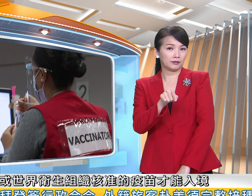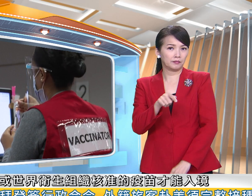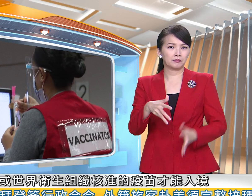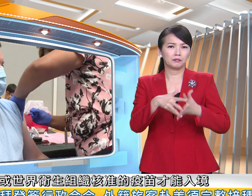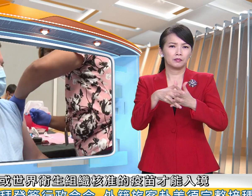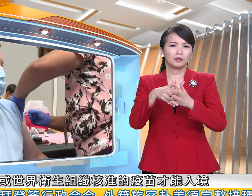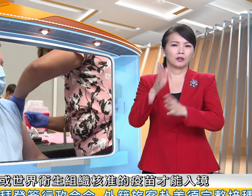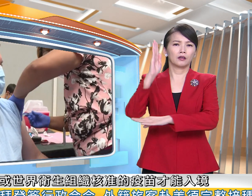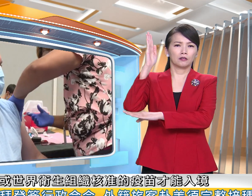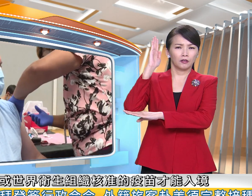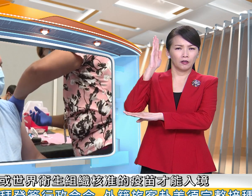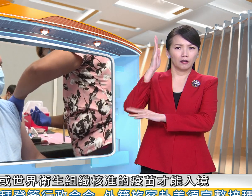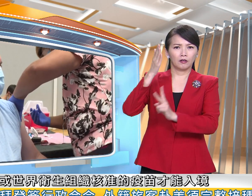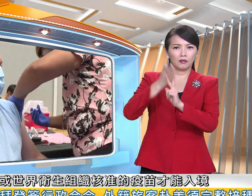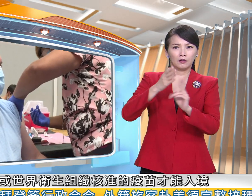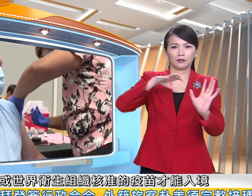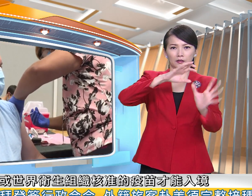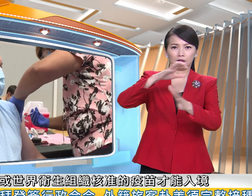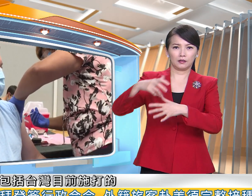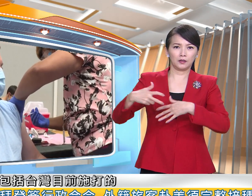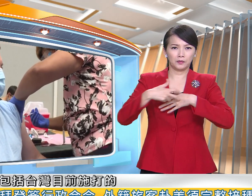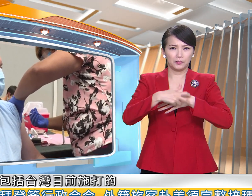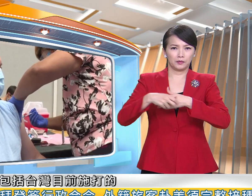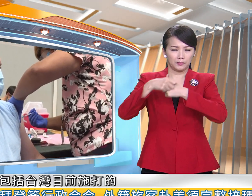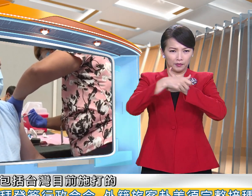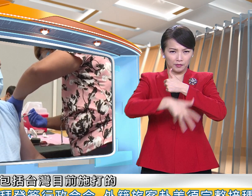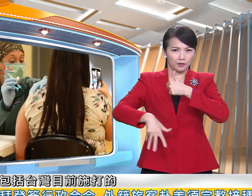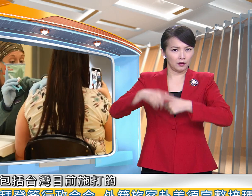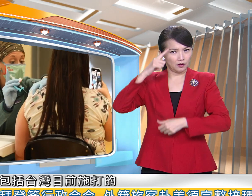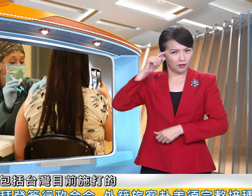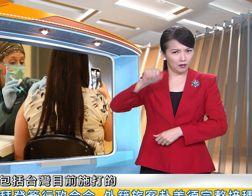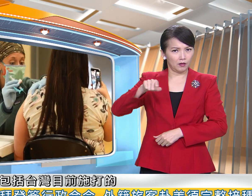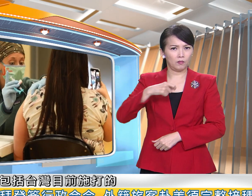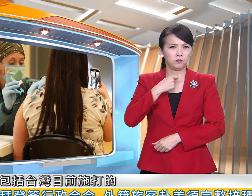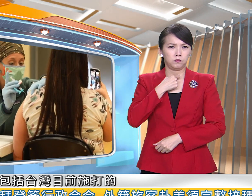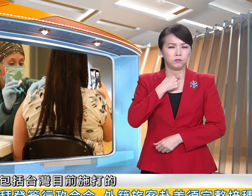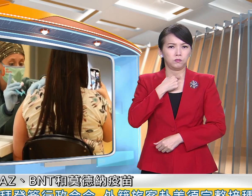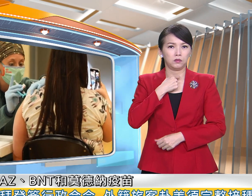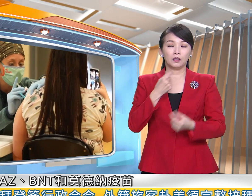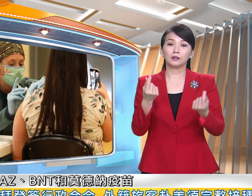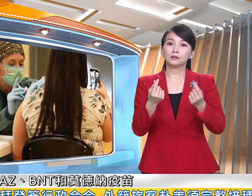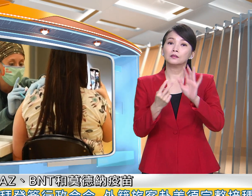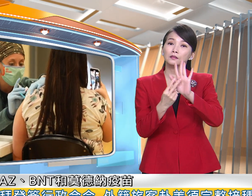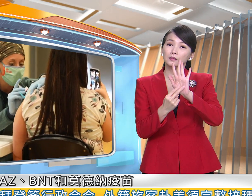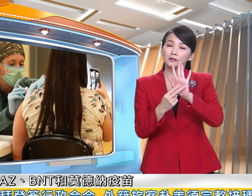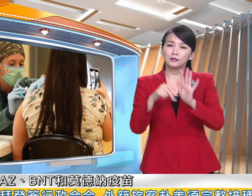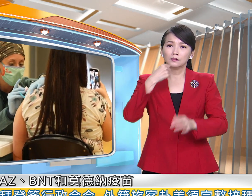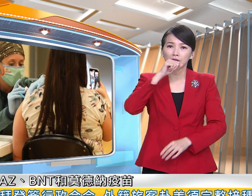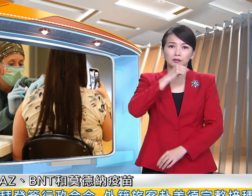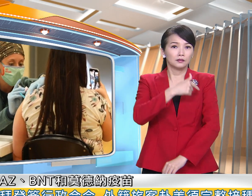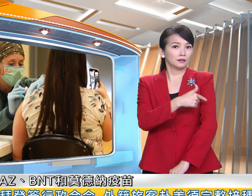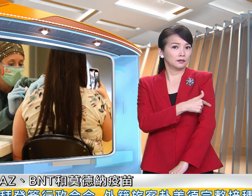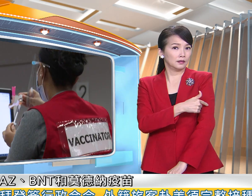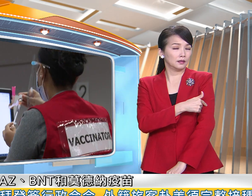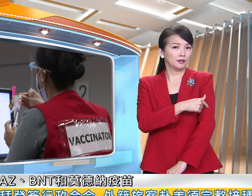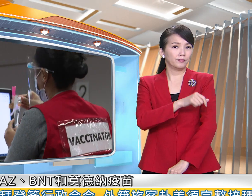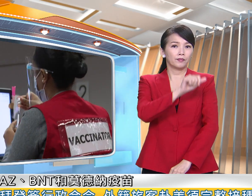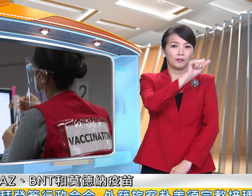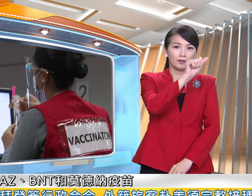准的疫苗才能入境，包括台湾目前施打的 AZ、BNT 和莫德纳